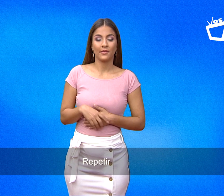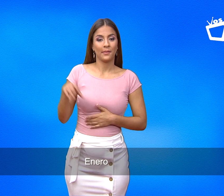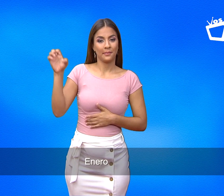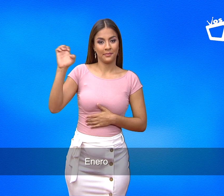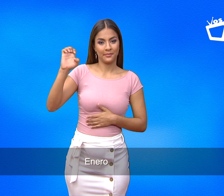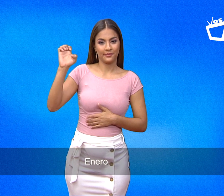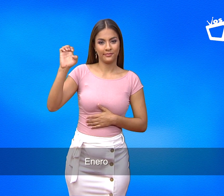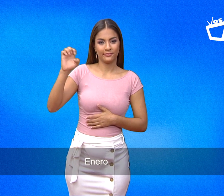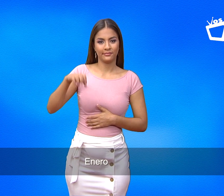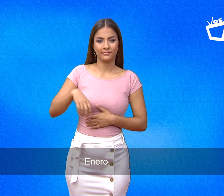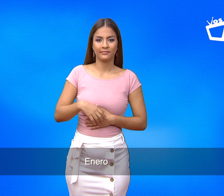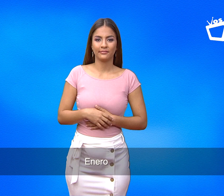enero